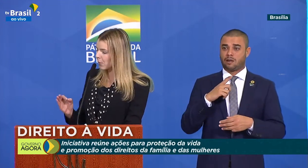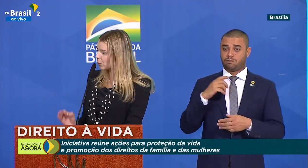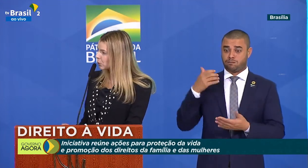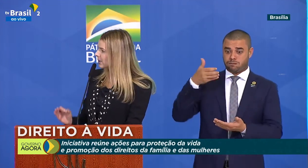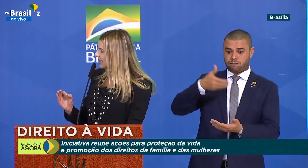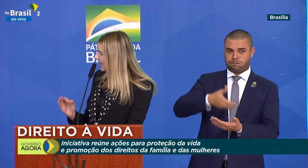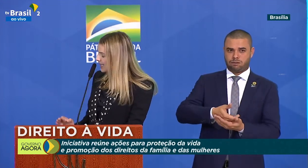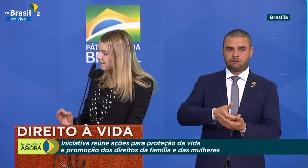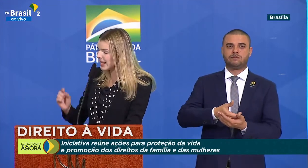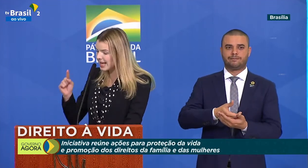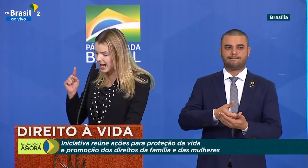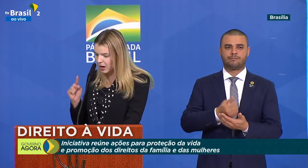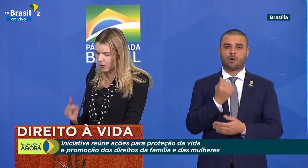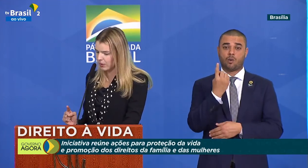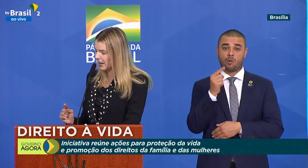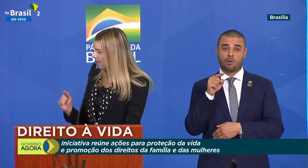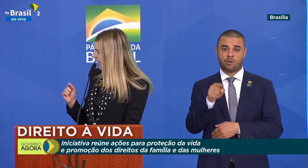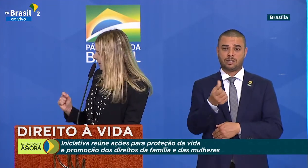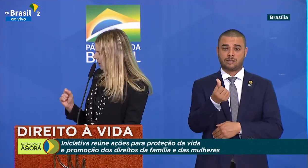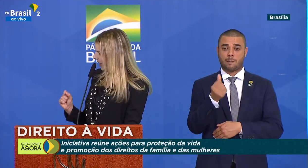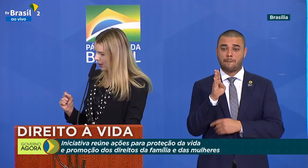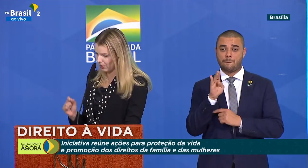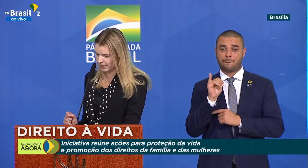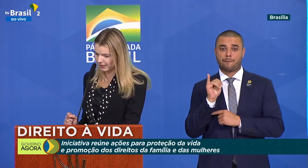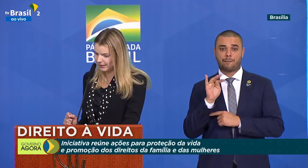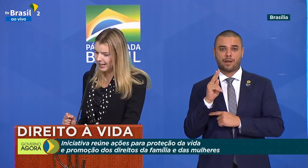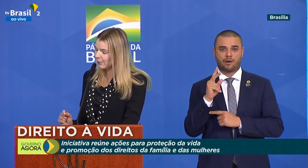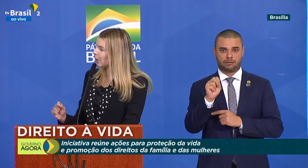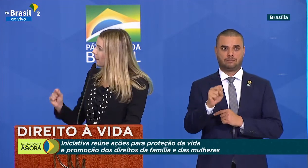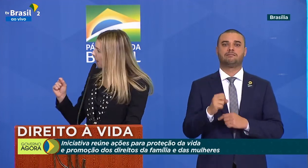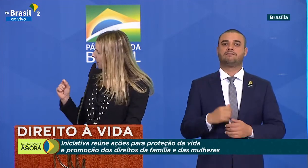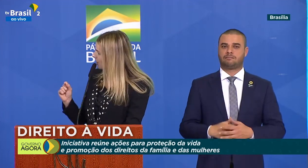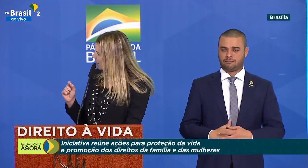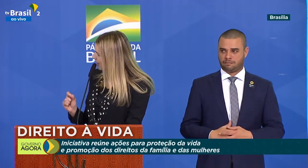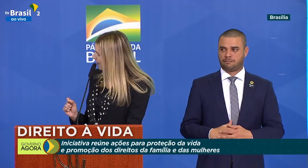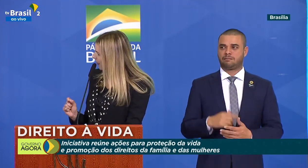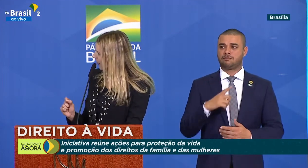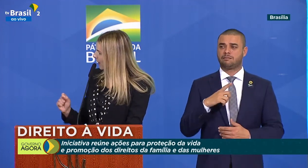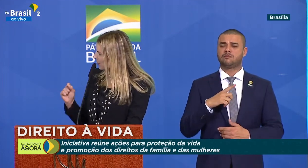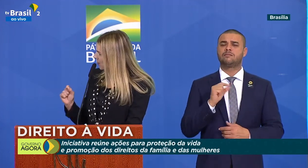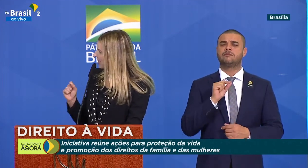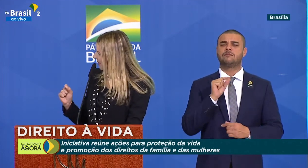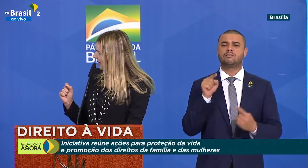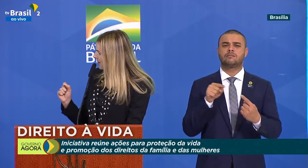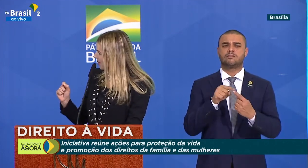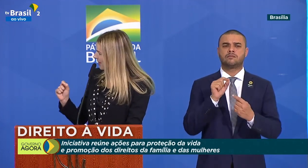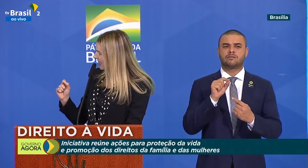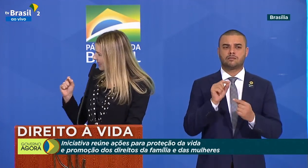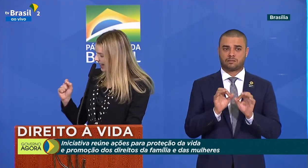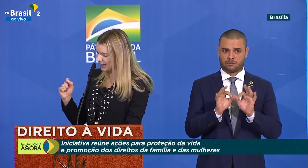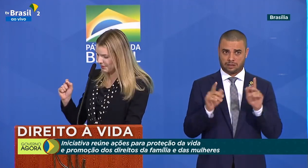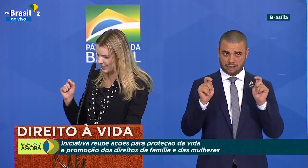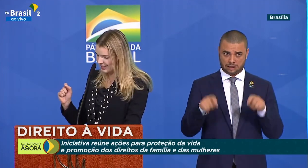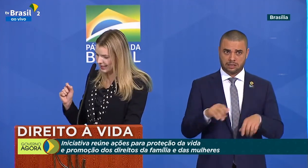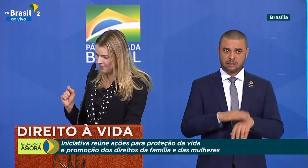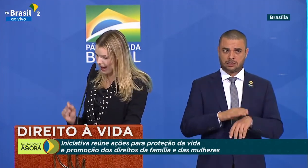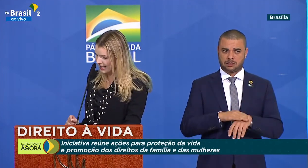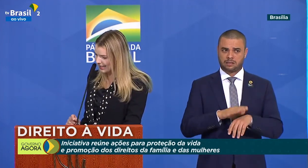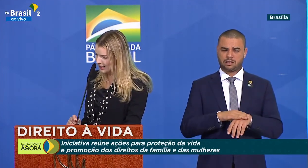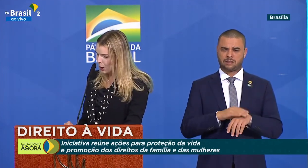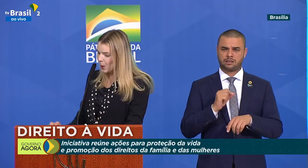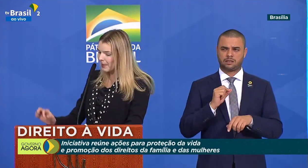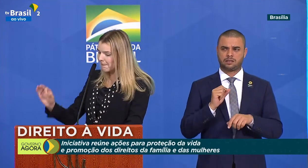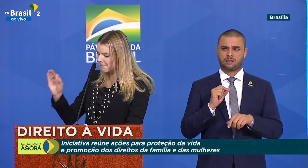ordem de 1.6 bilhão Ministro Queiroga vão permitir justamente Nossa eterna